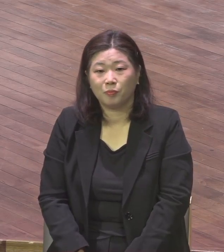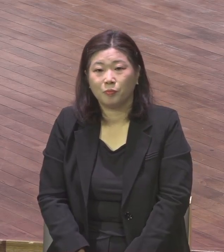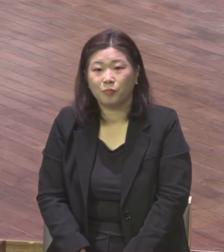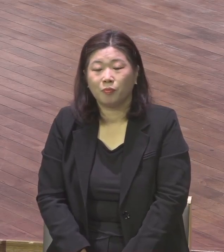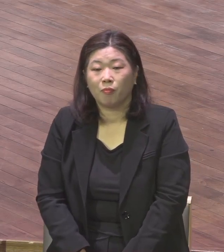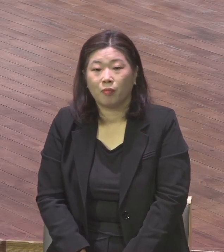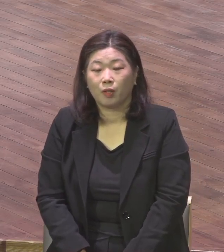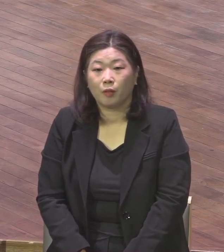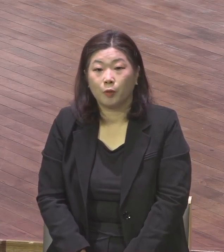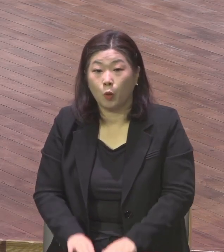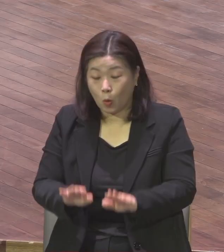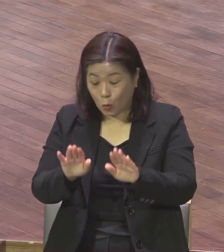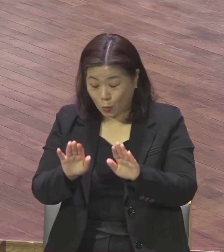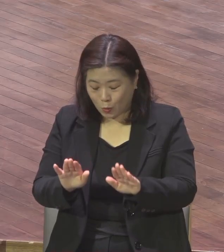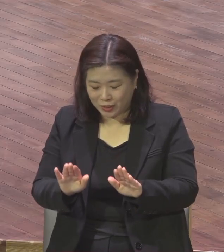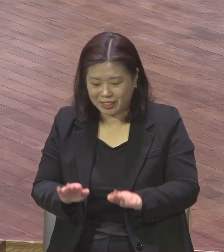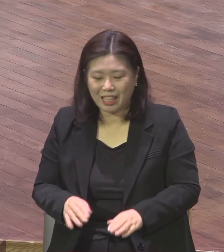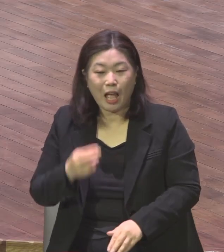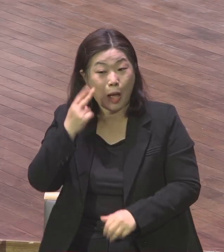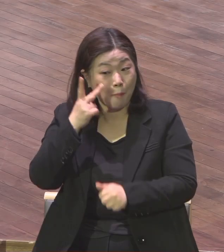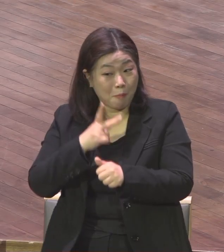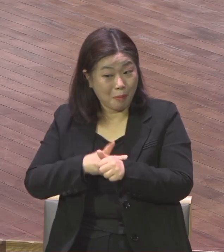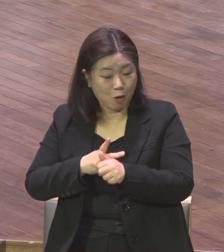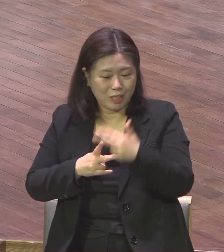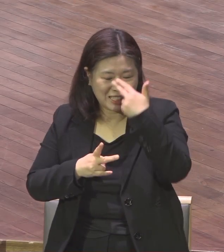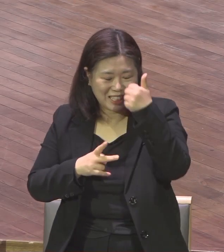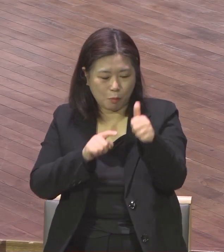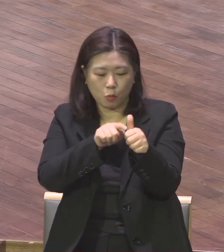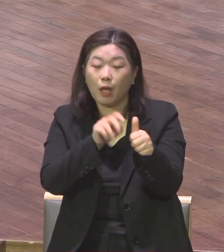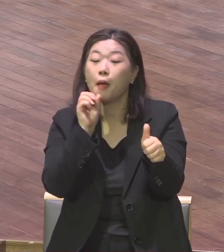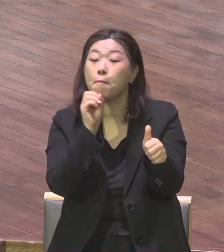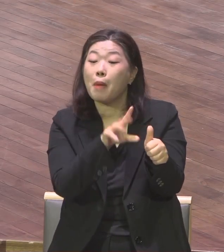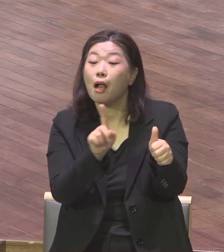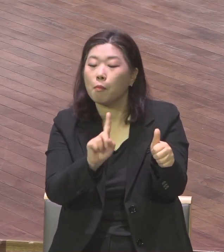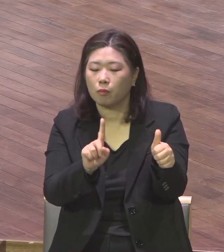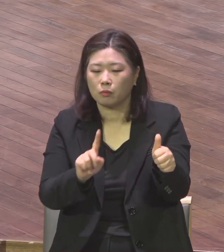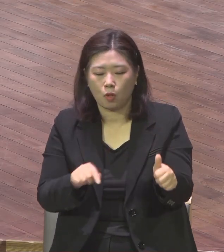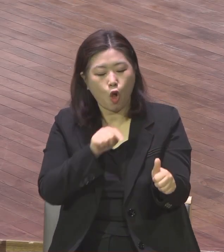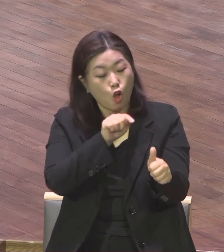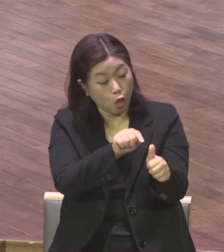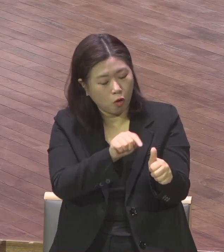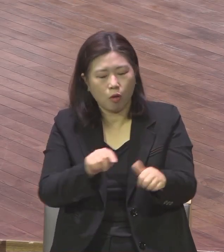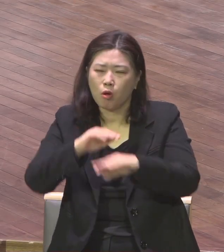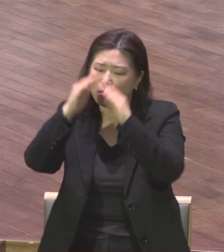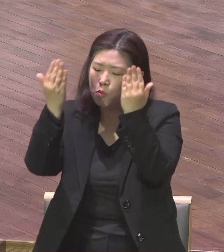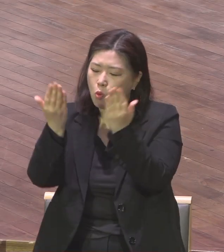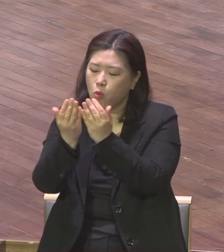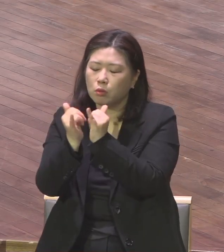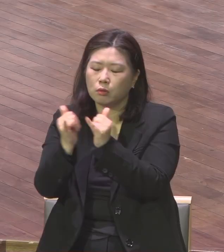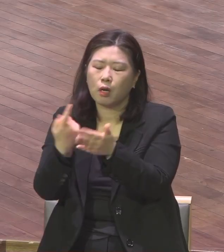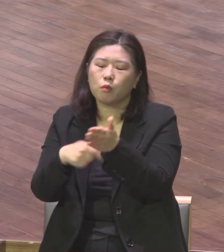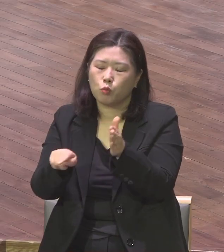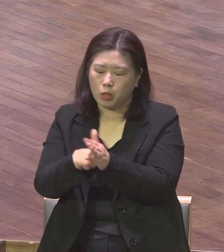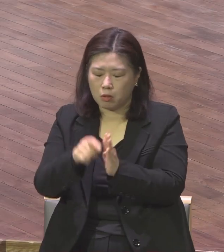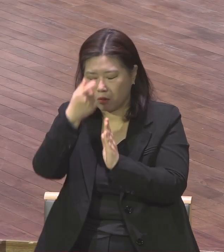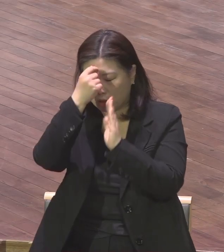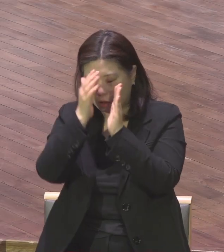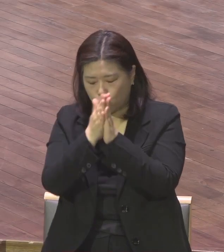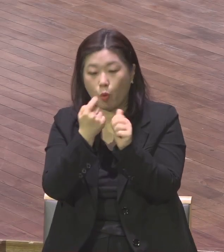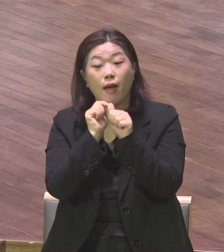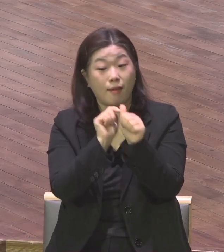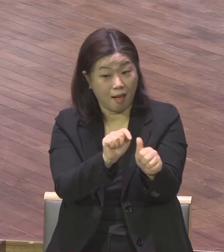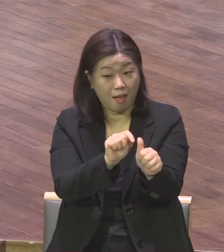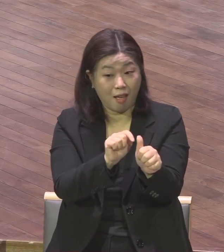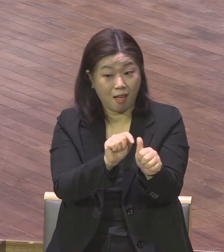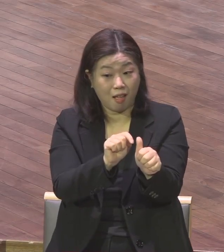바울이 디모데에게 모든 사람을 위하여 기도해라 라고 권면을 하고 있어요.